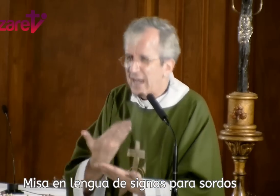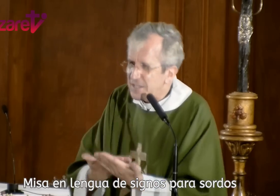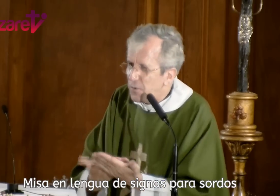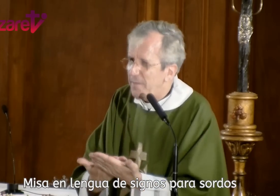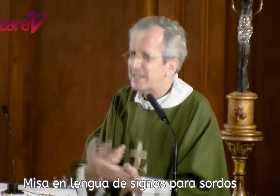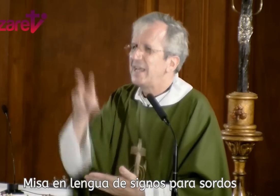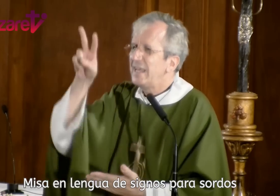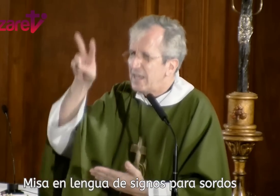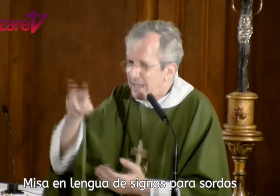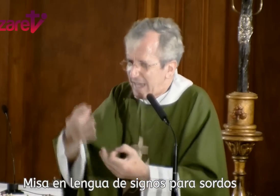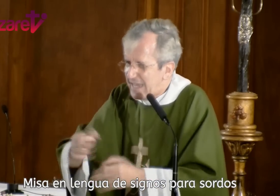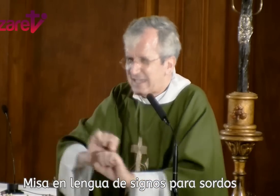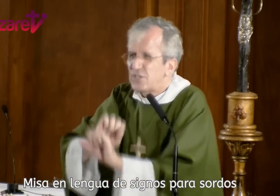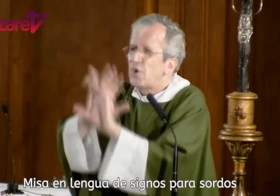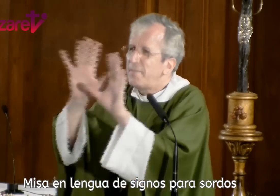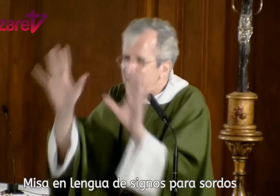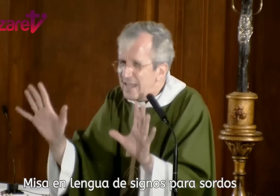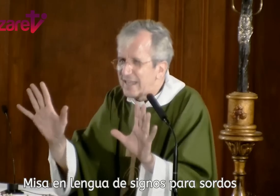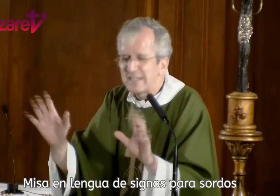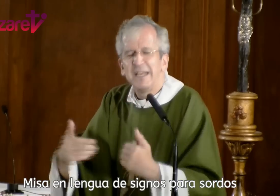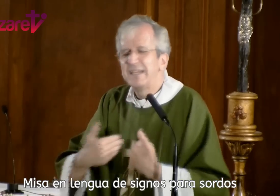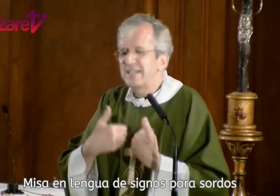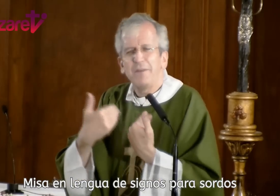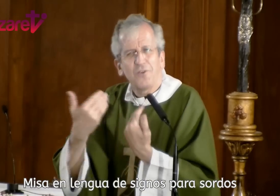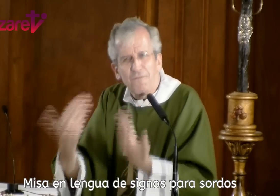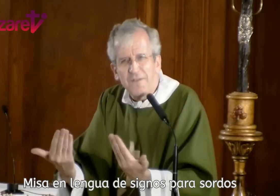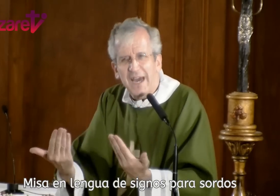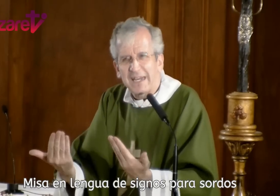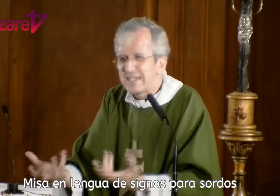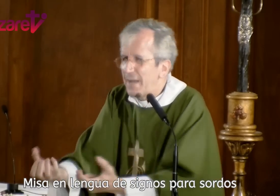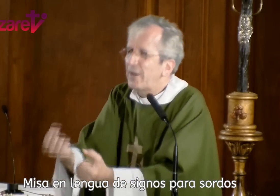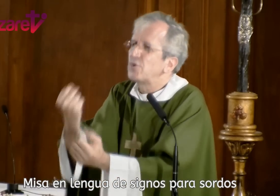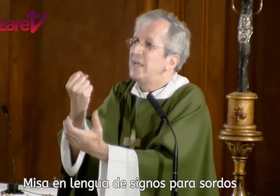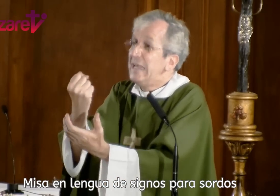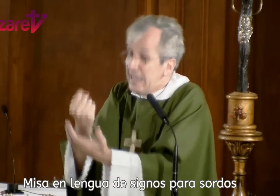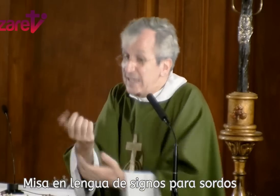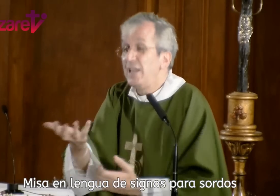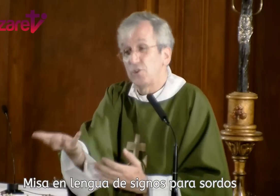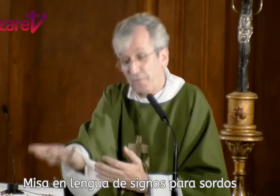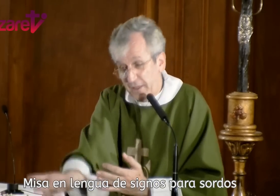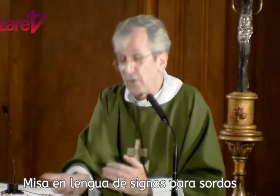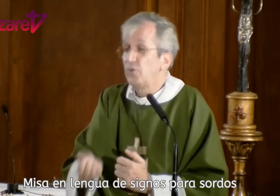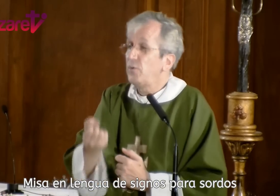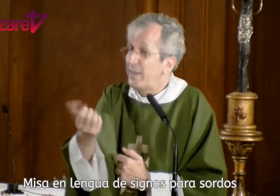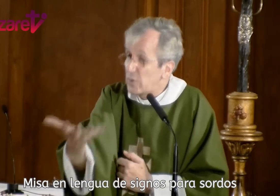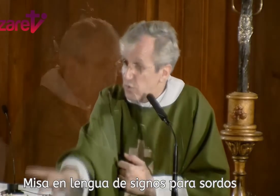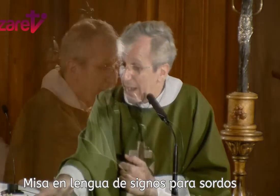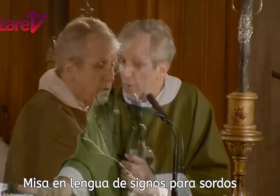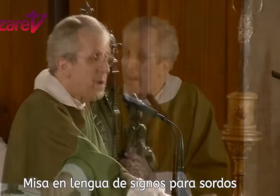Las pruebas son evidentes. Saber confiar, sabernos, y Él nos ofrece continuamente su mano